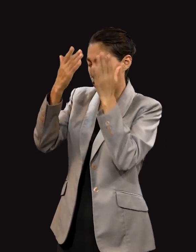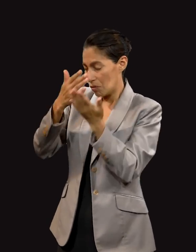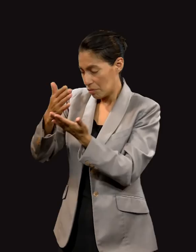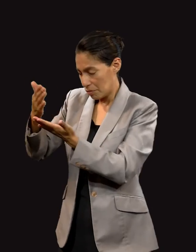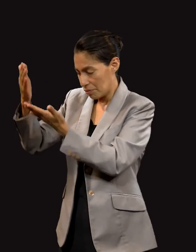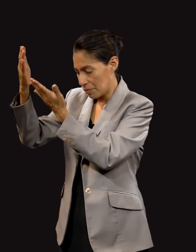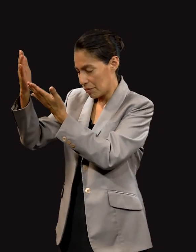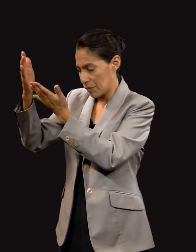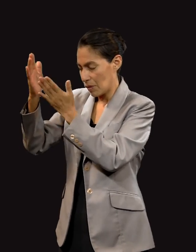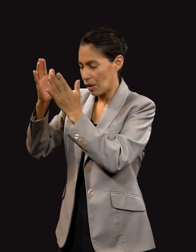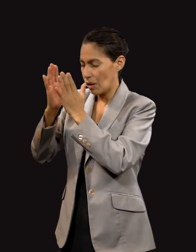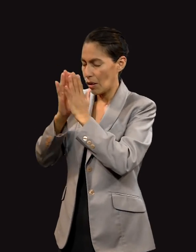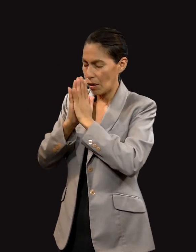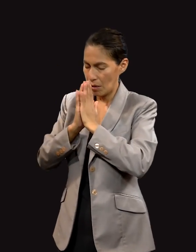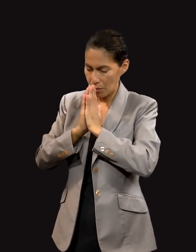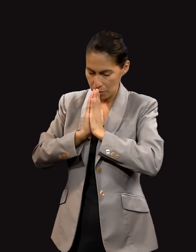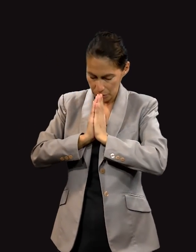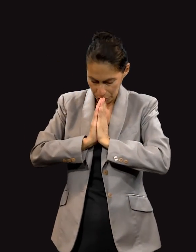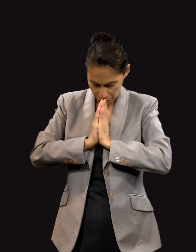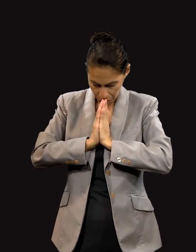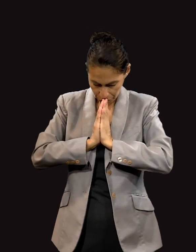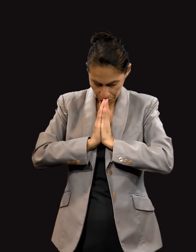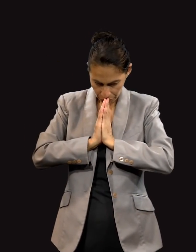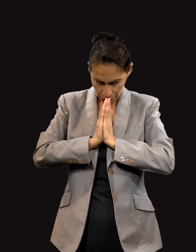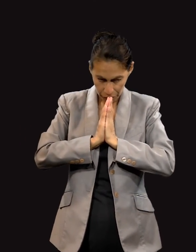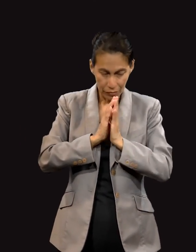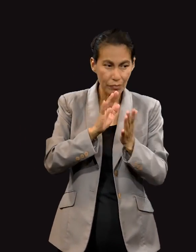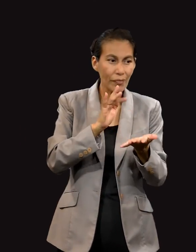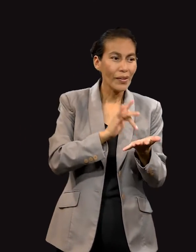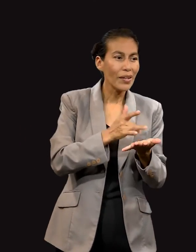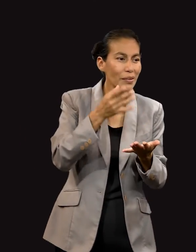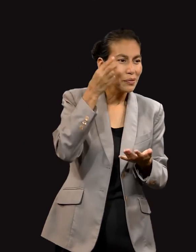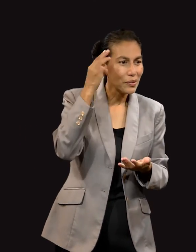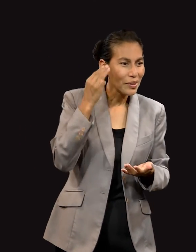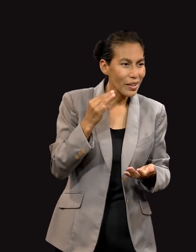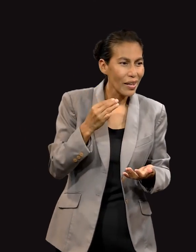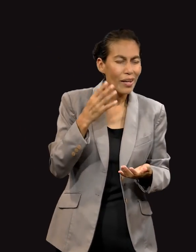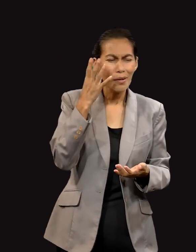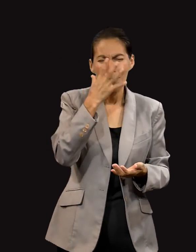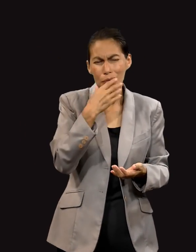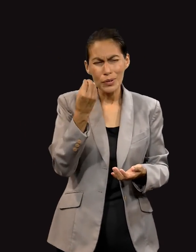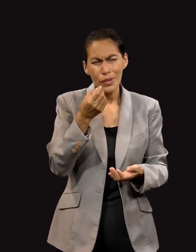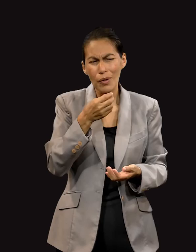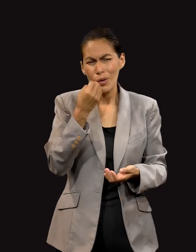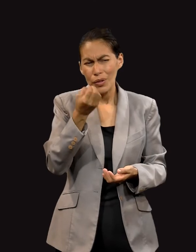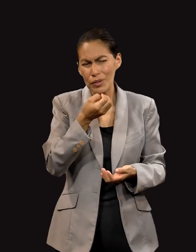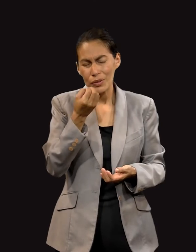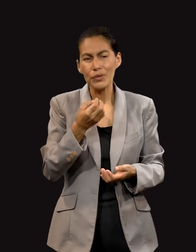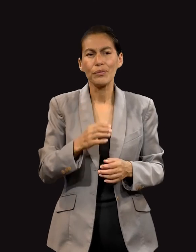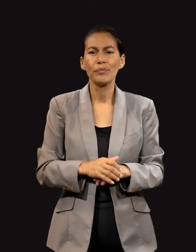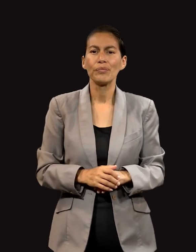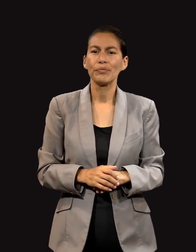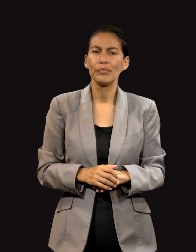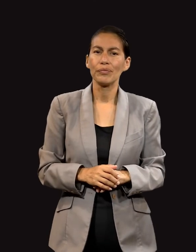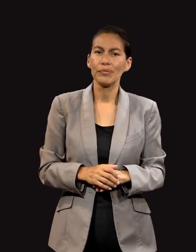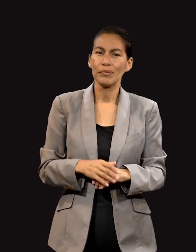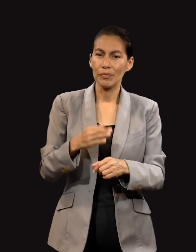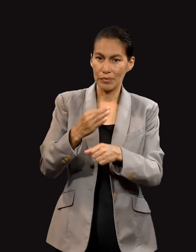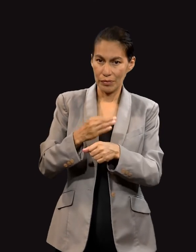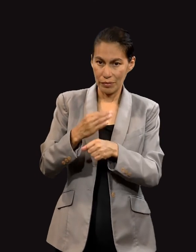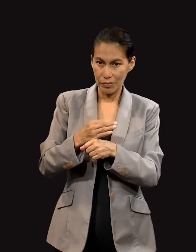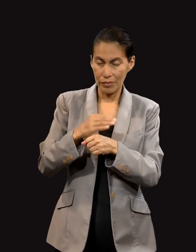a quien sea la honra y la gloria por siempre. Amén. Amén. Gracias, Mónica, por esta linda oración.